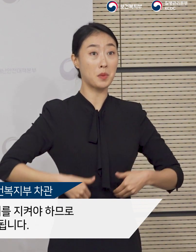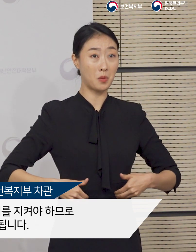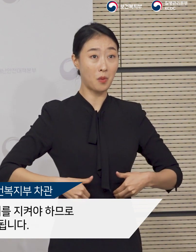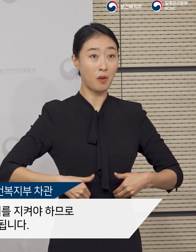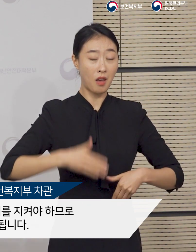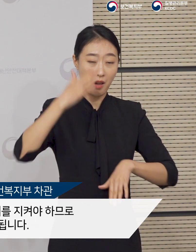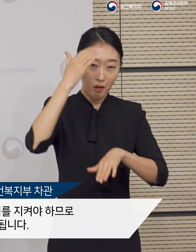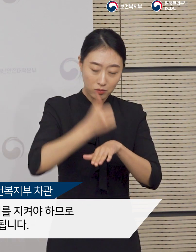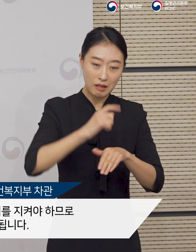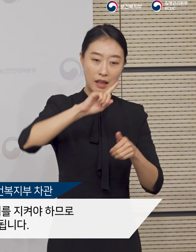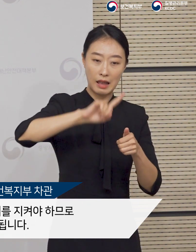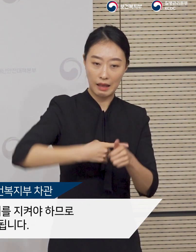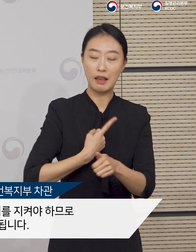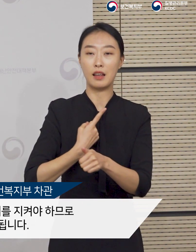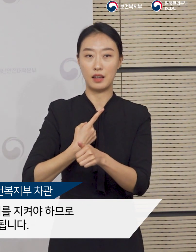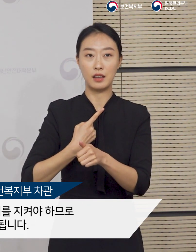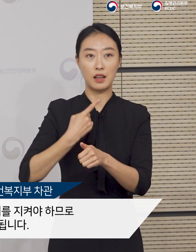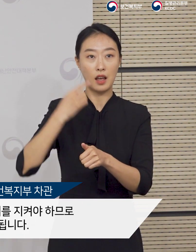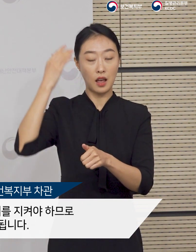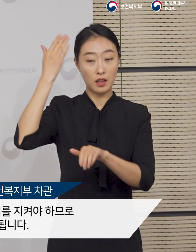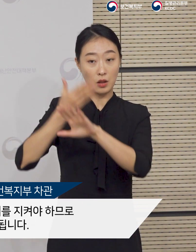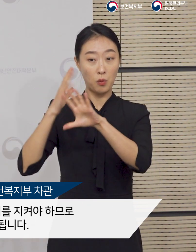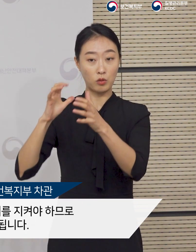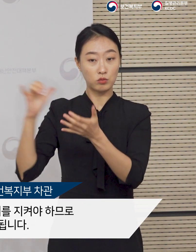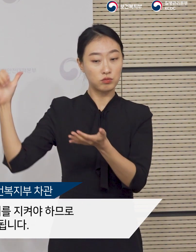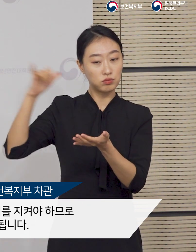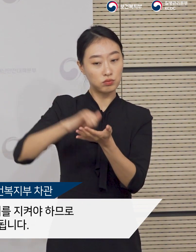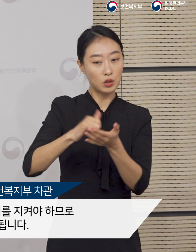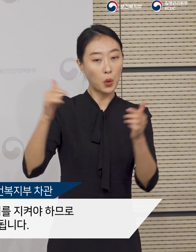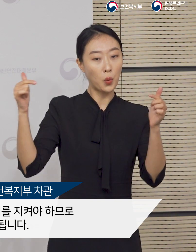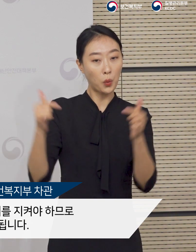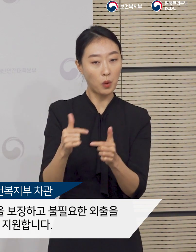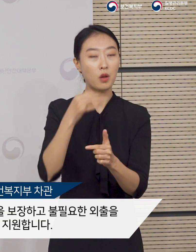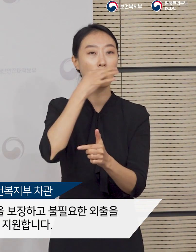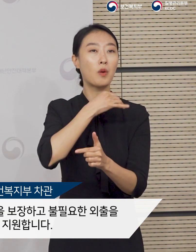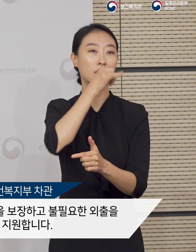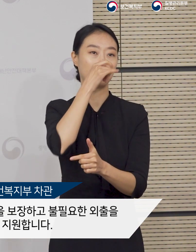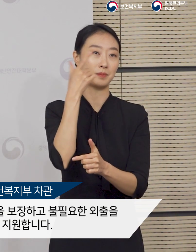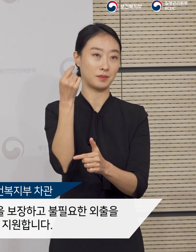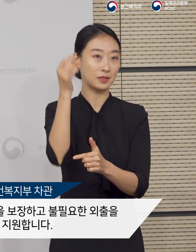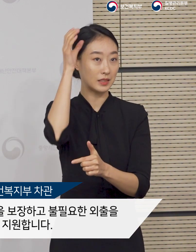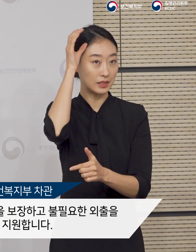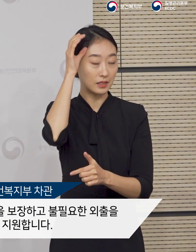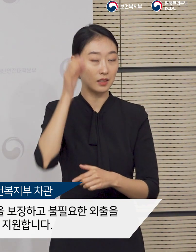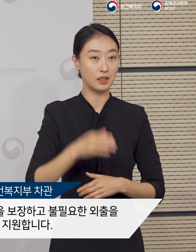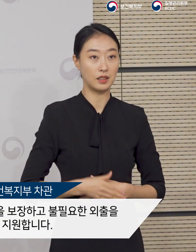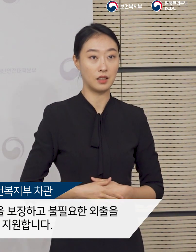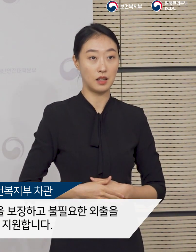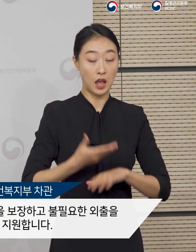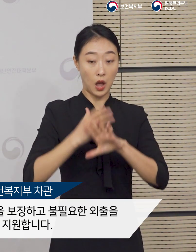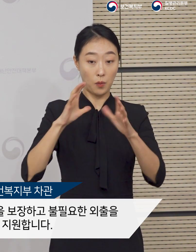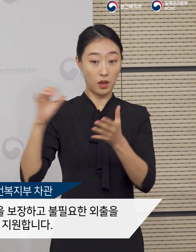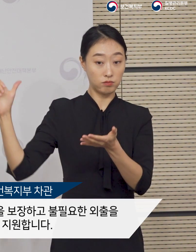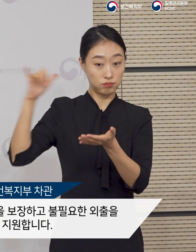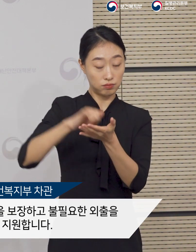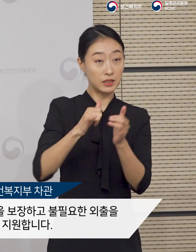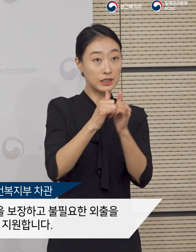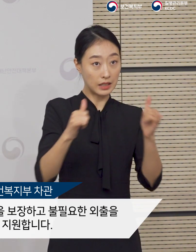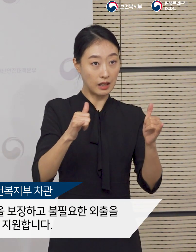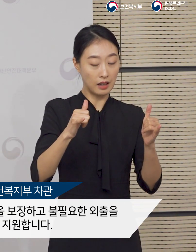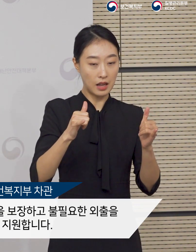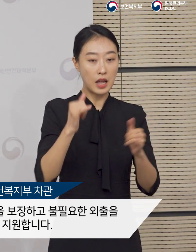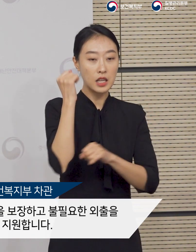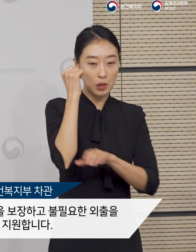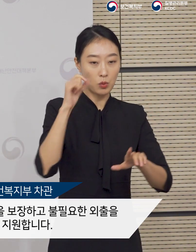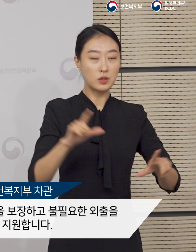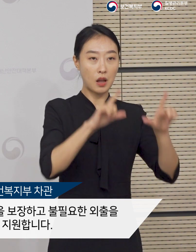외국인 입국이 제한되는 효과가 나타나게 됩니다. 해외 입국 자가격리자에 대해서는 기본적인 생활을